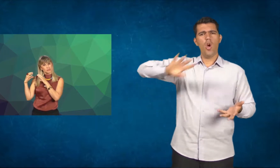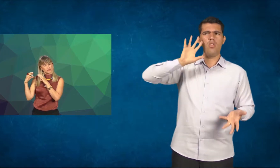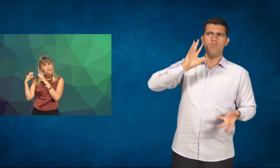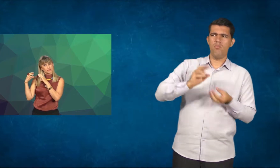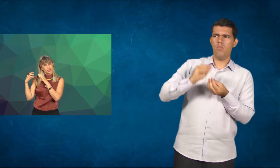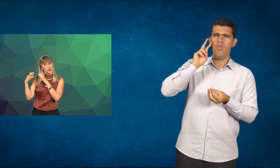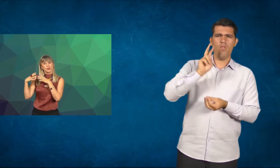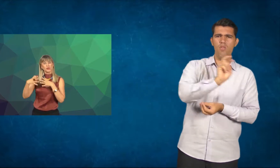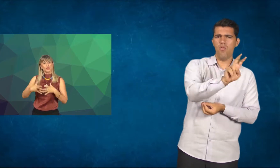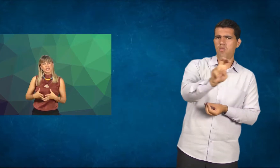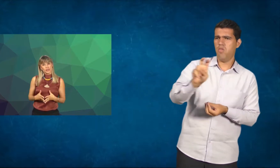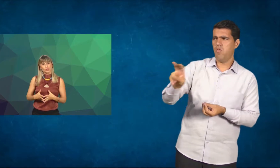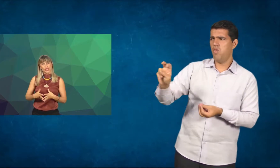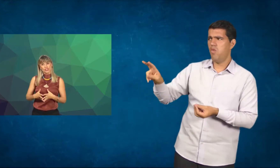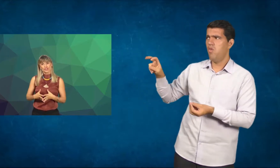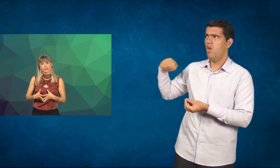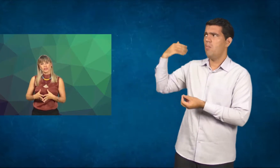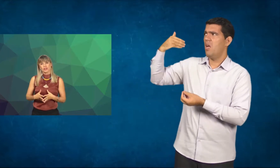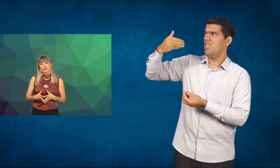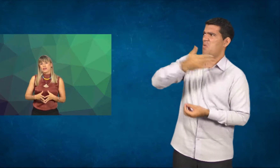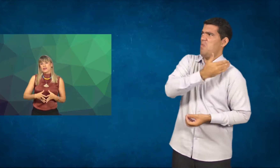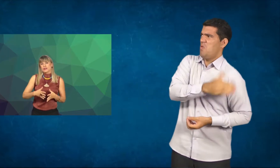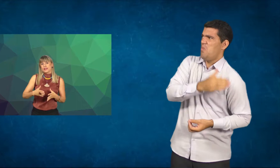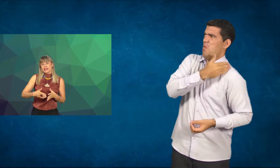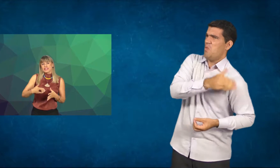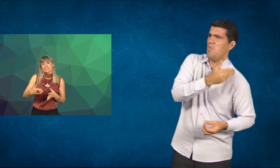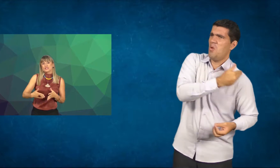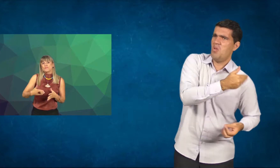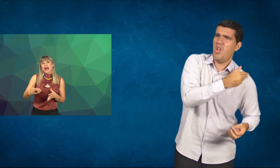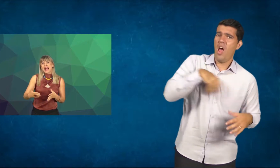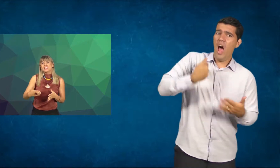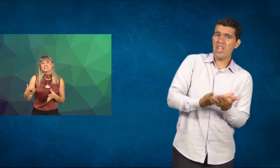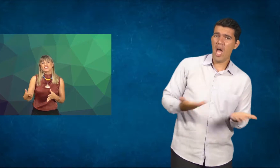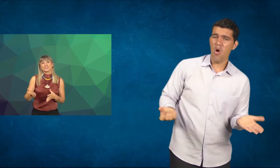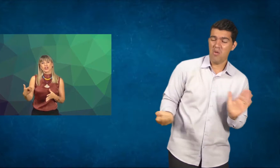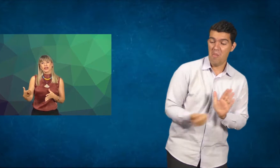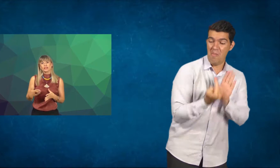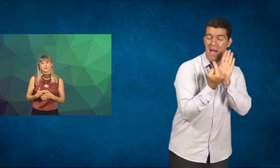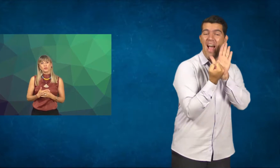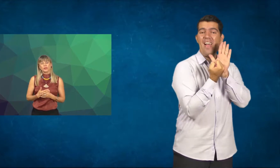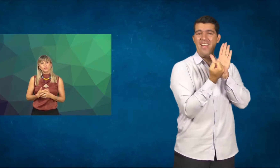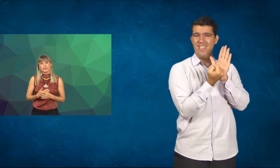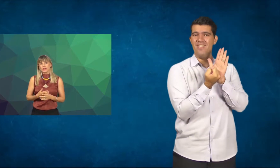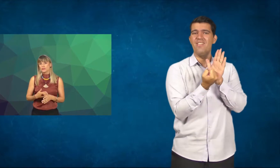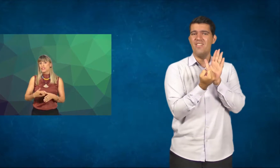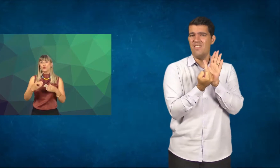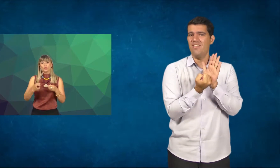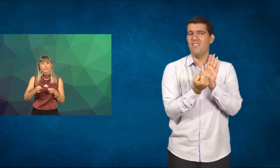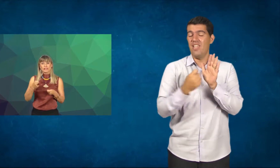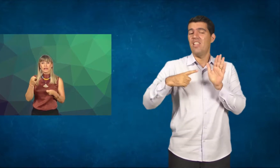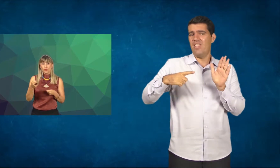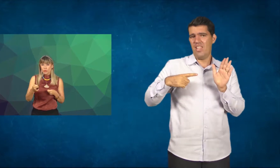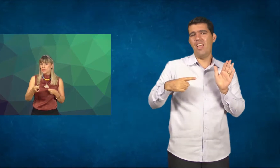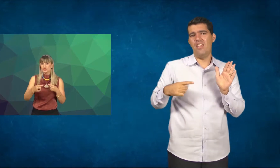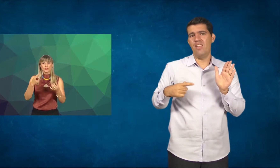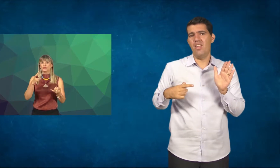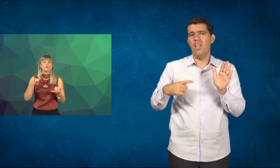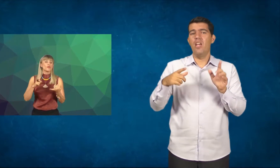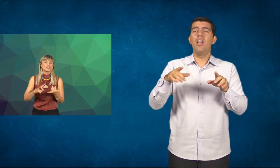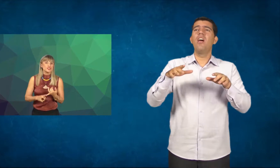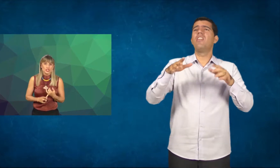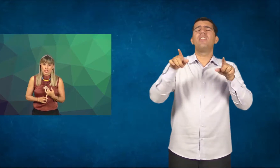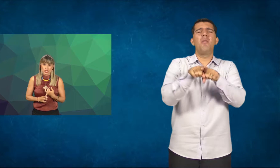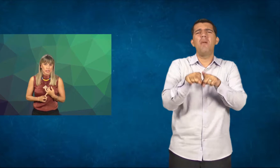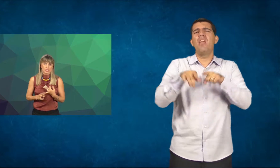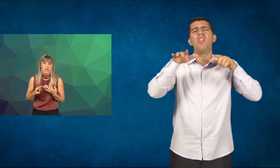legado que o preconceito deixa, né, essas marcas deixadas pelo preconceito, sem contar na luta